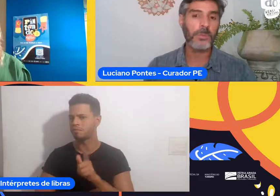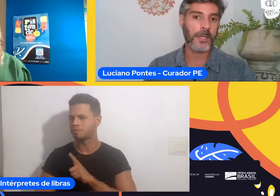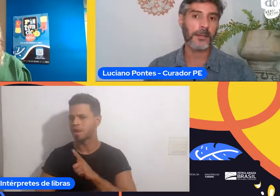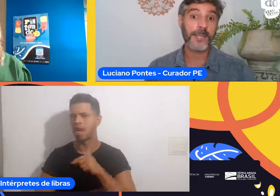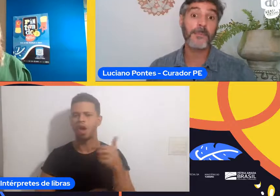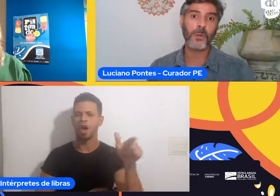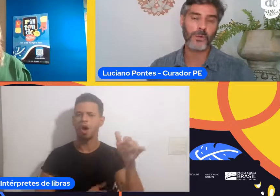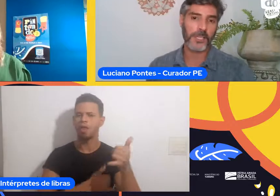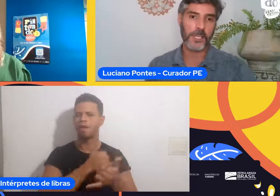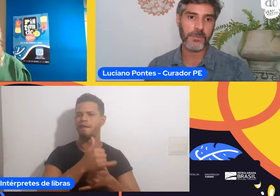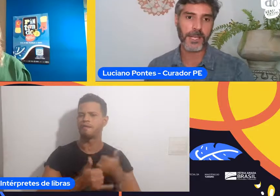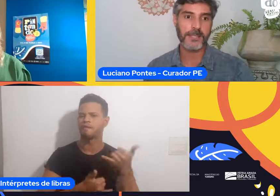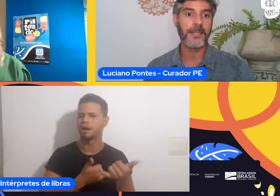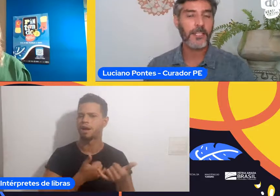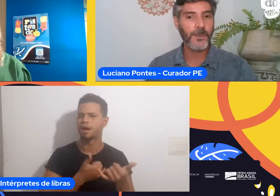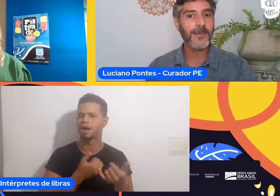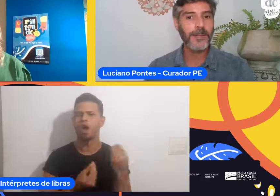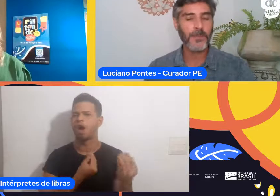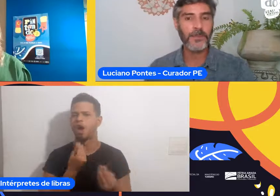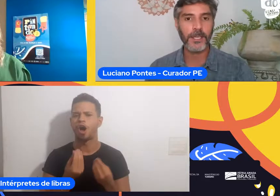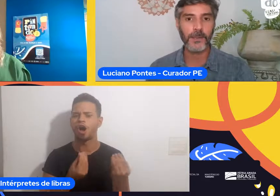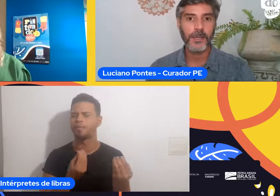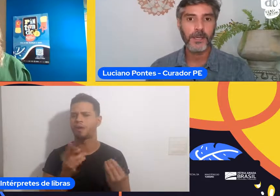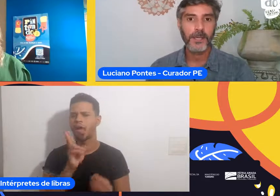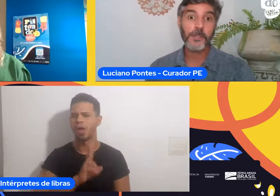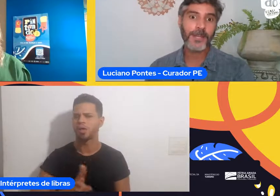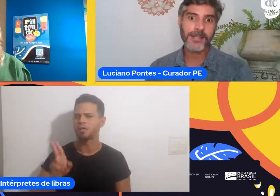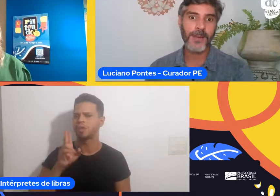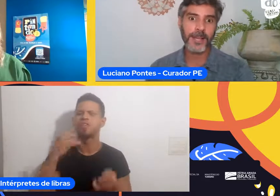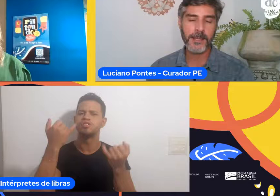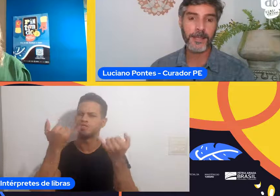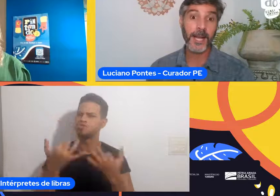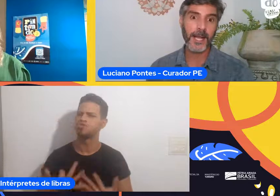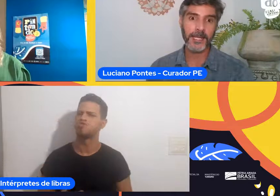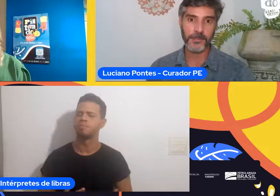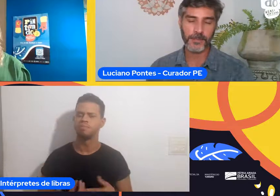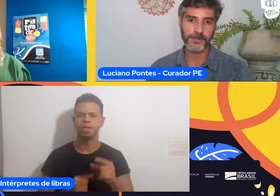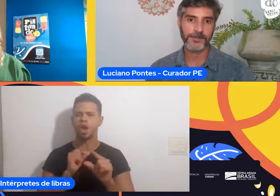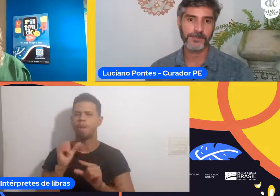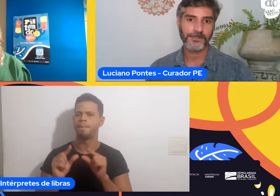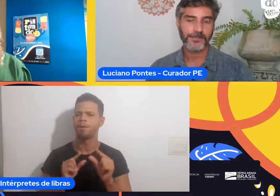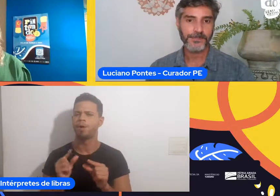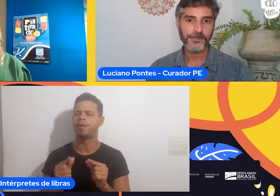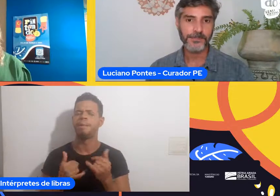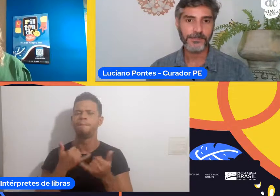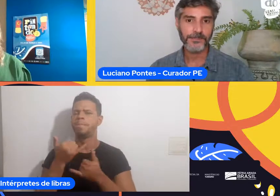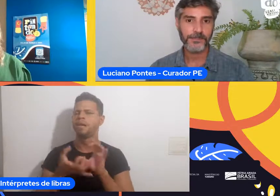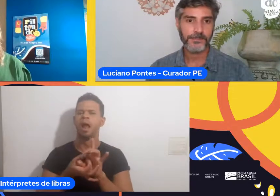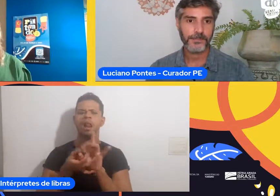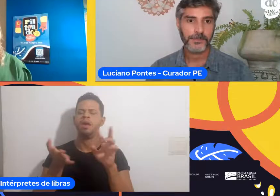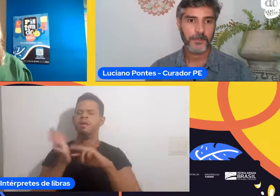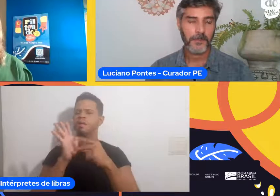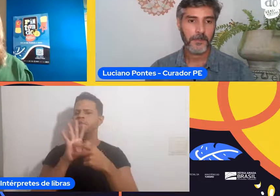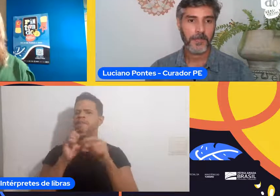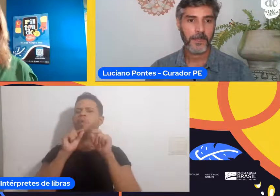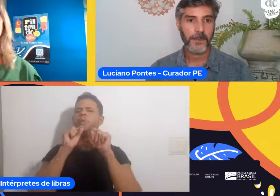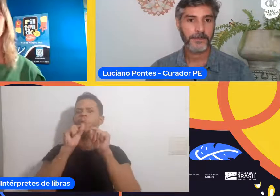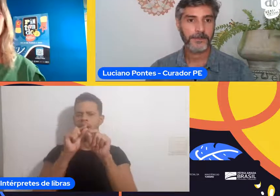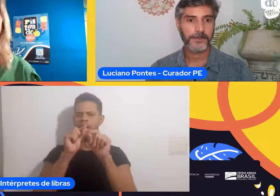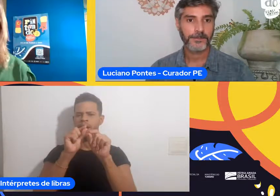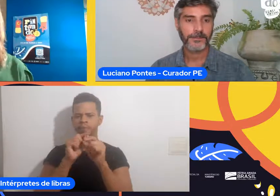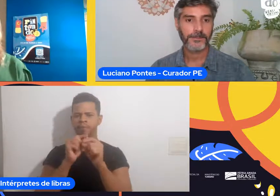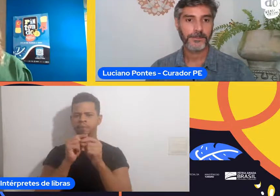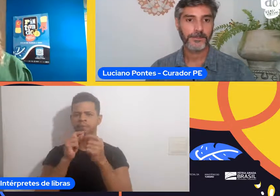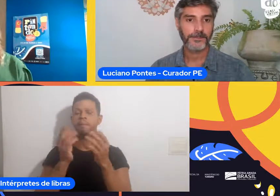induzido, alguma outra terminologia que é usada? Explica mais um pouquinho, que expressão é essa, brincar livre? Pronto, realmente, é